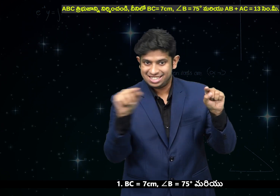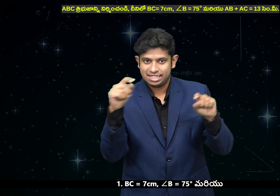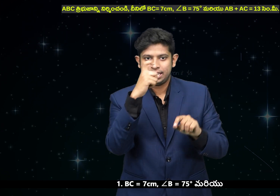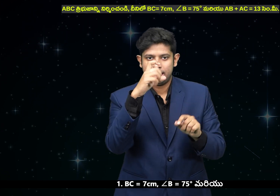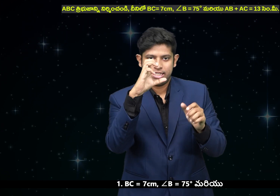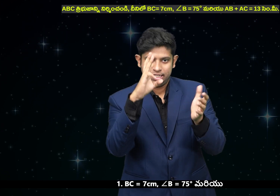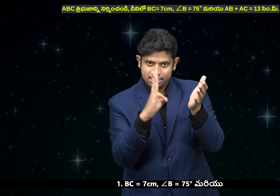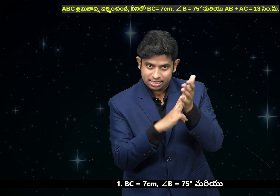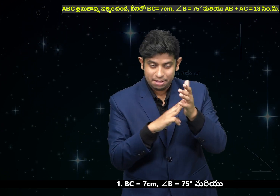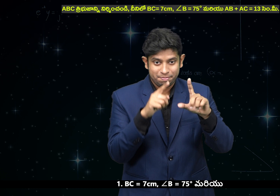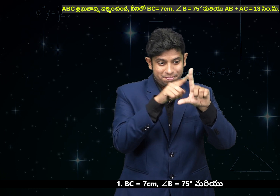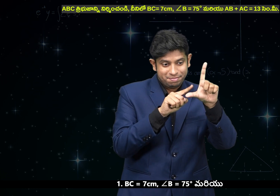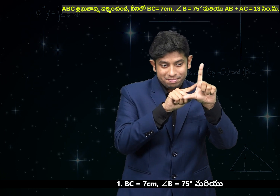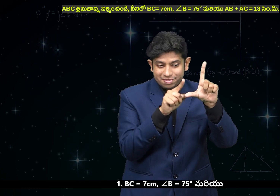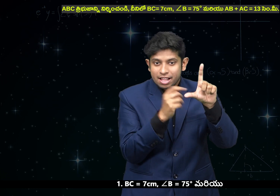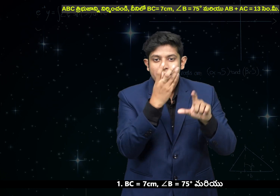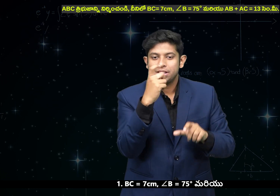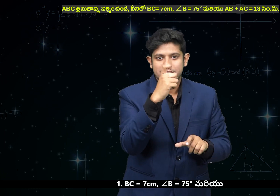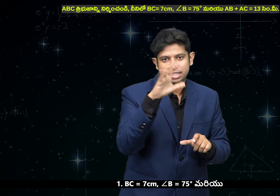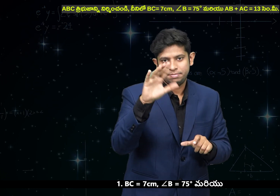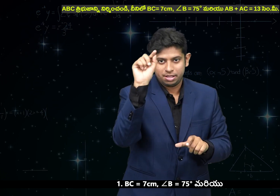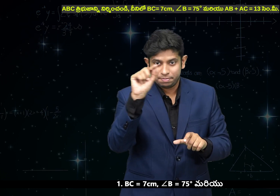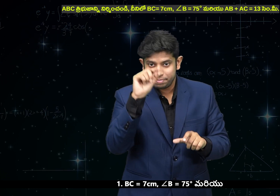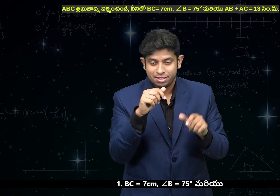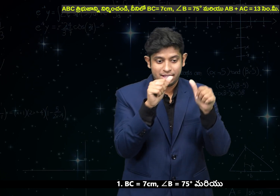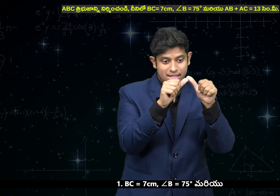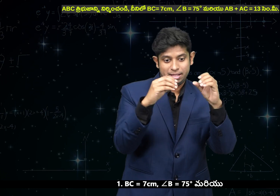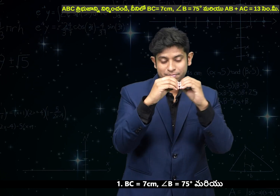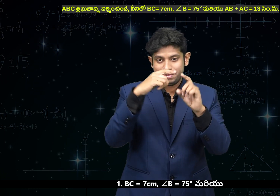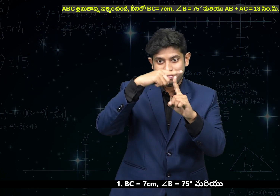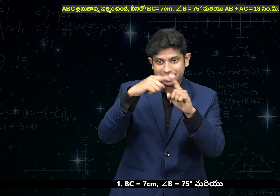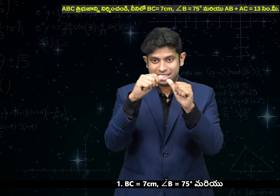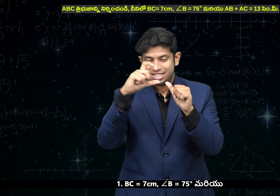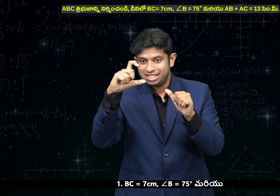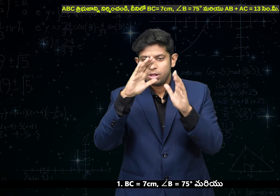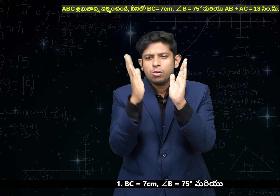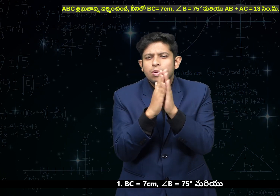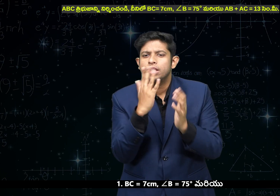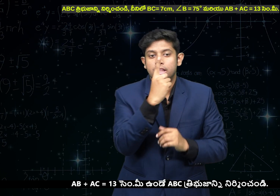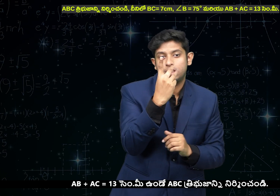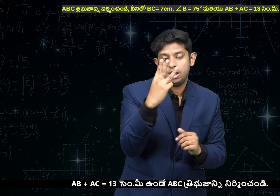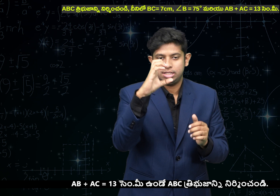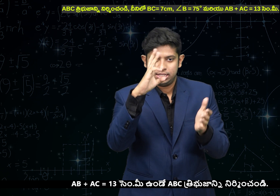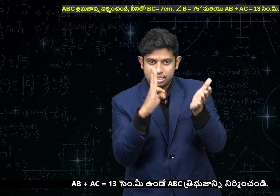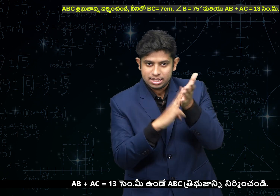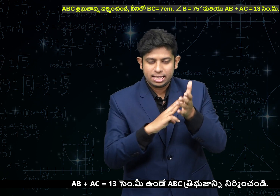సెంటీమీటర్లు, యాంగిల్ బి = 75 డిగ్రీలు మరియు ఏబి ప్లస్